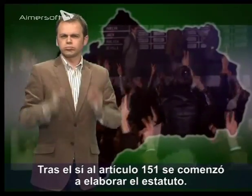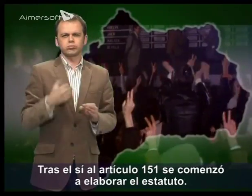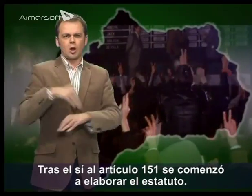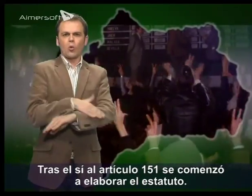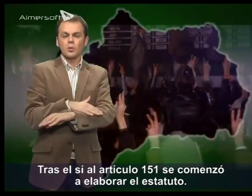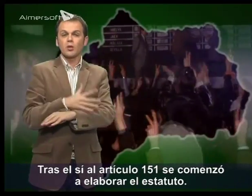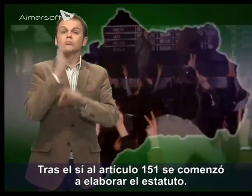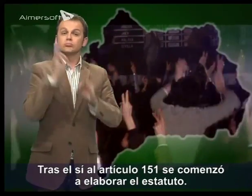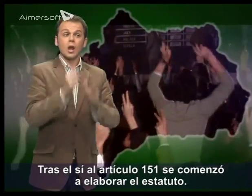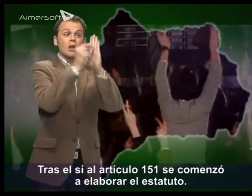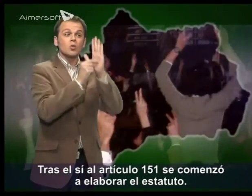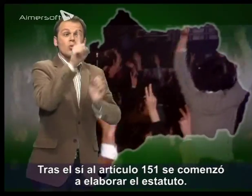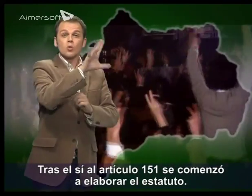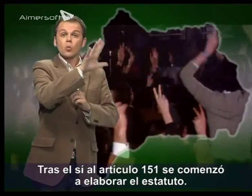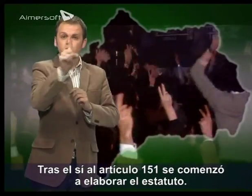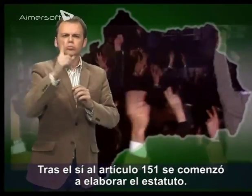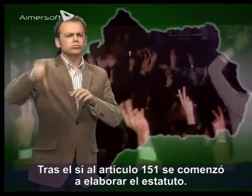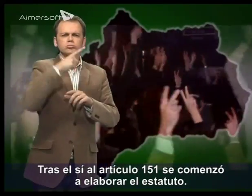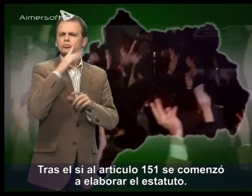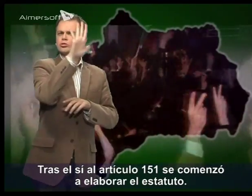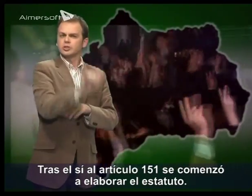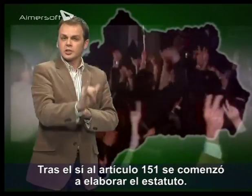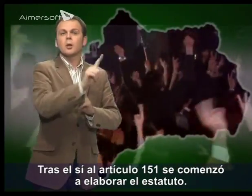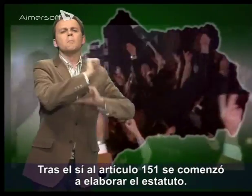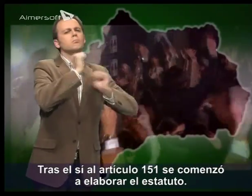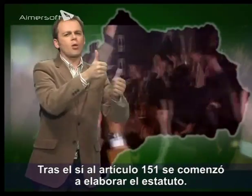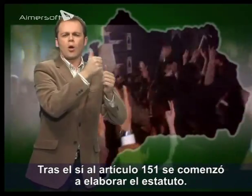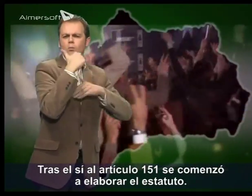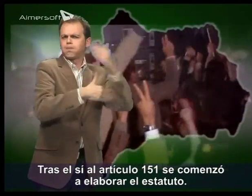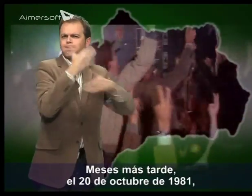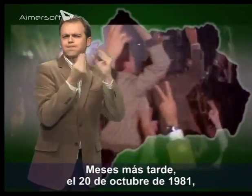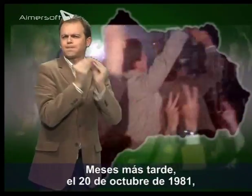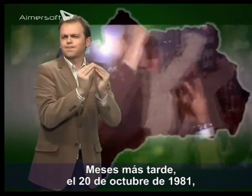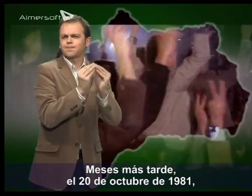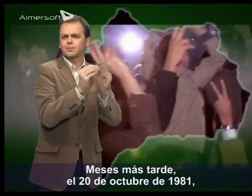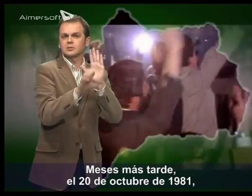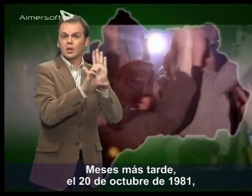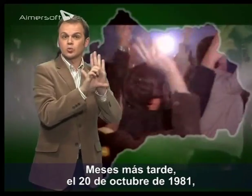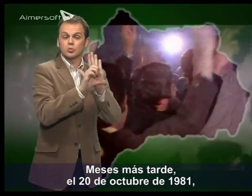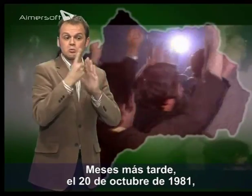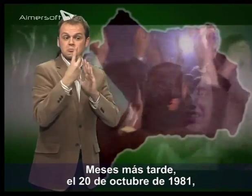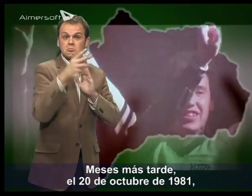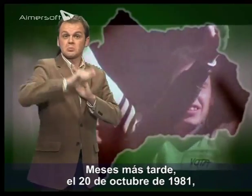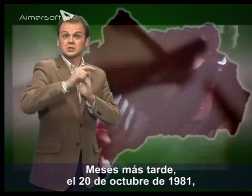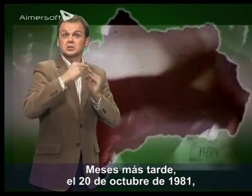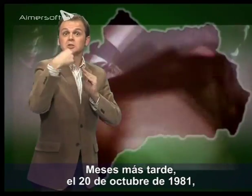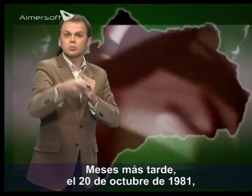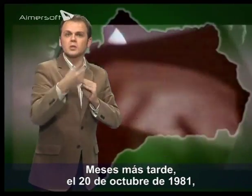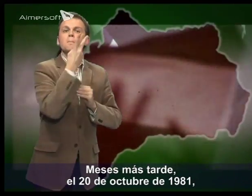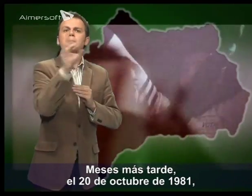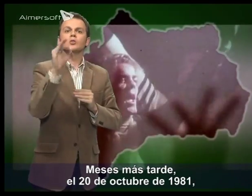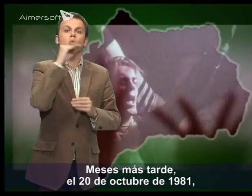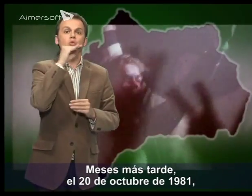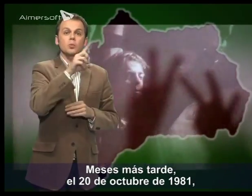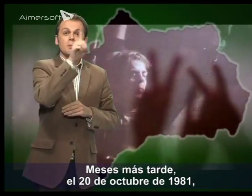el sí al artículo 151 se comenzó a elaborar el estatuto. Meses más tarde, el 20 de octubre